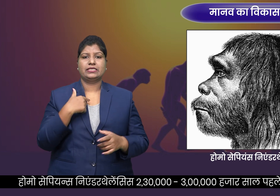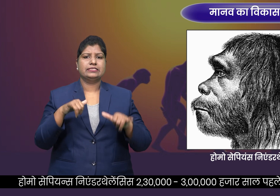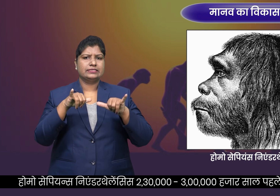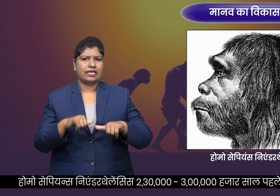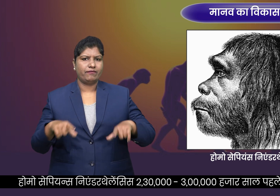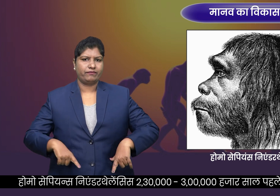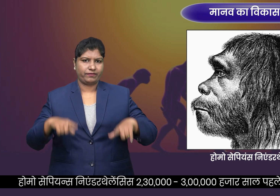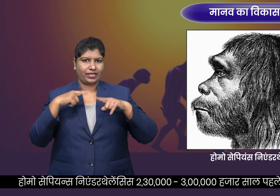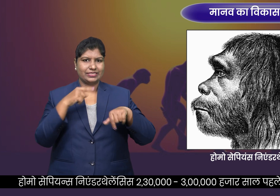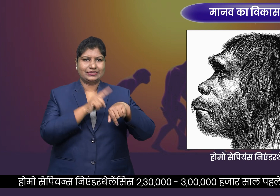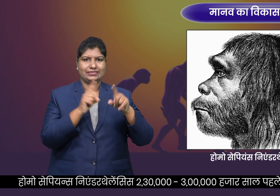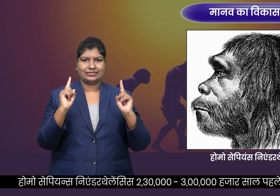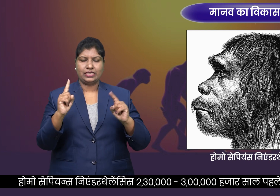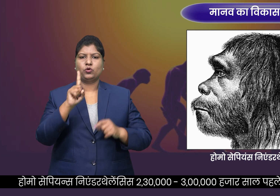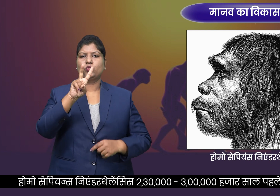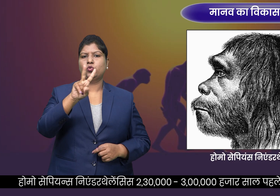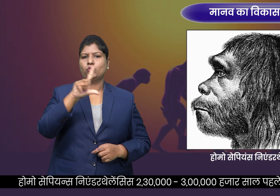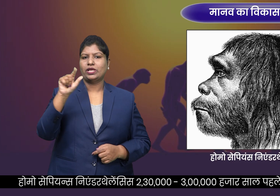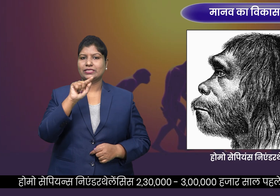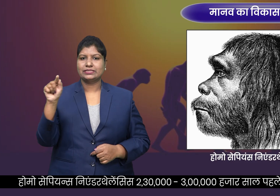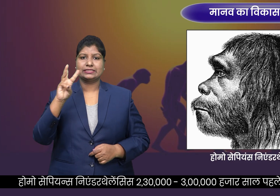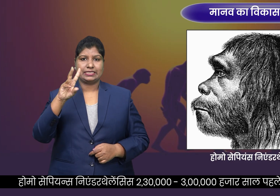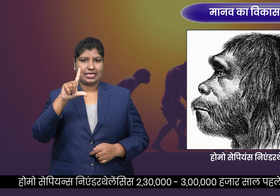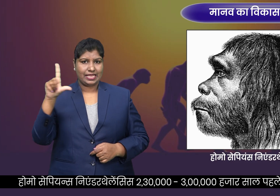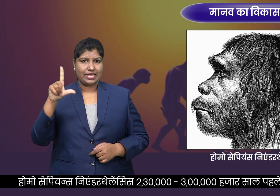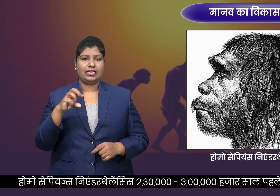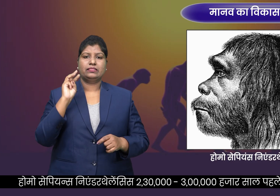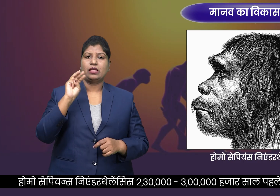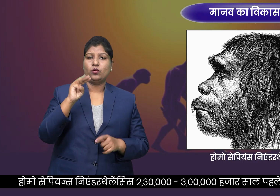2,30,000 से 3,00,000 साल पहले के बीच रहते थे।